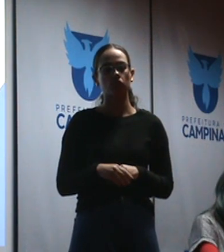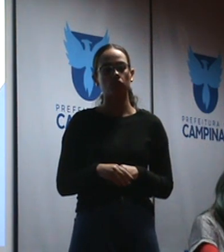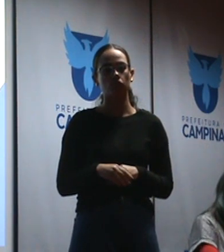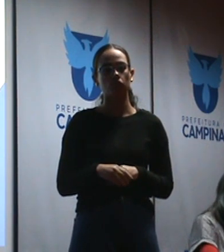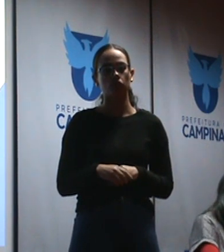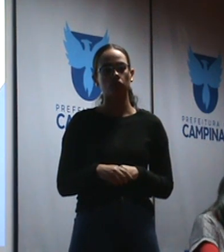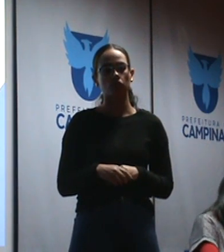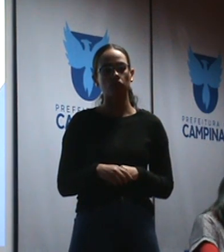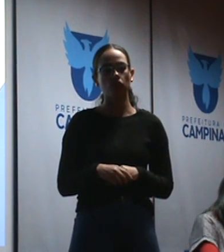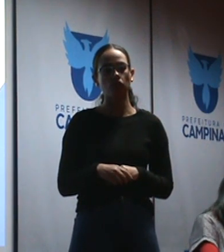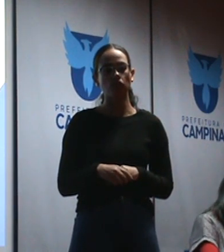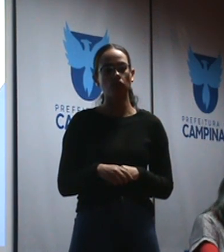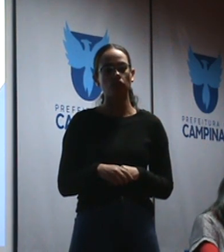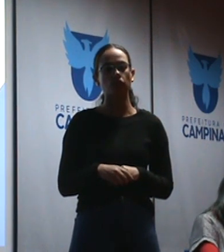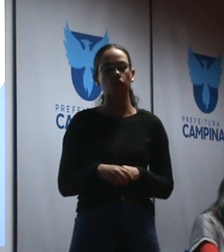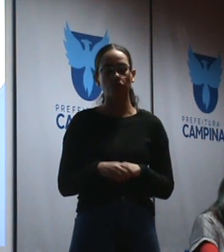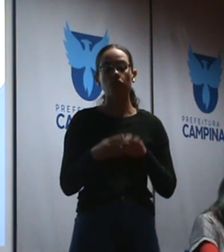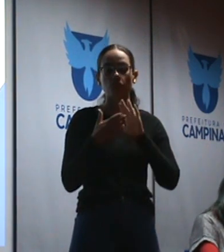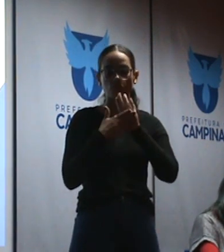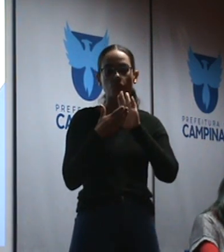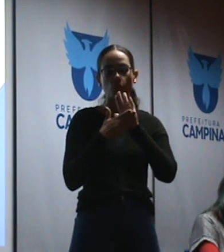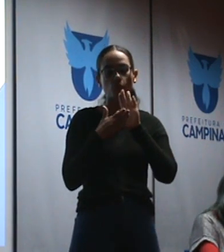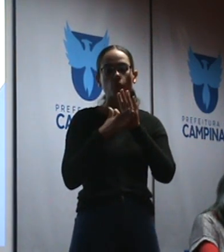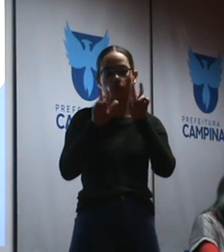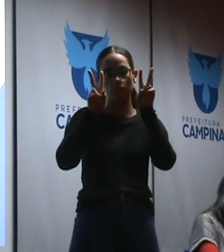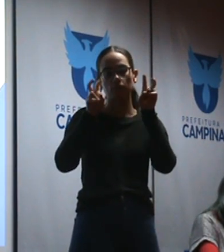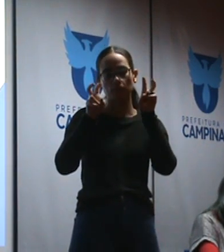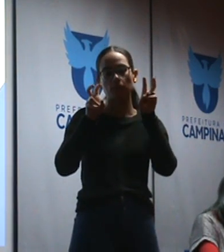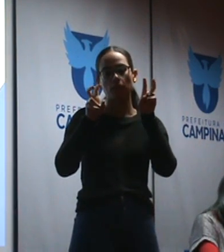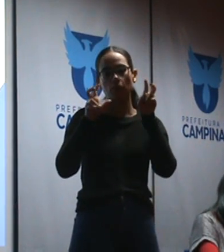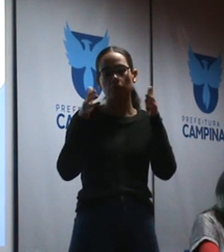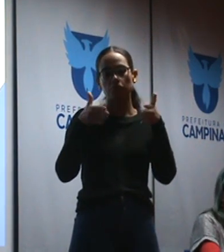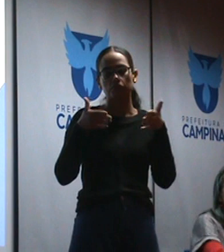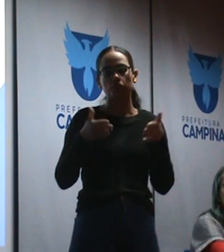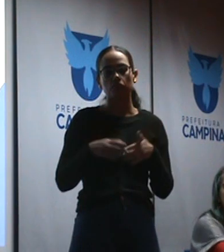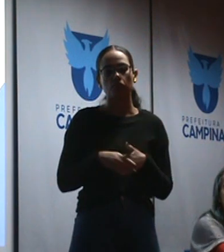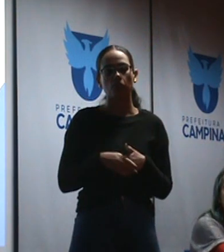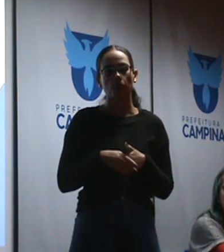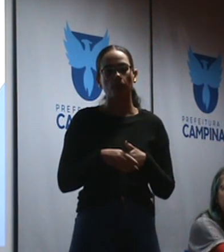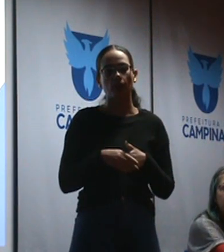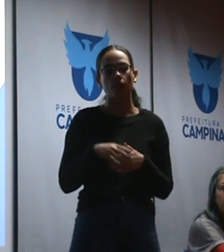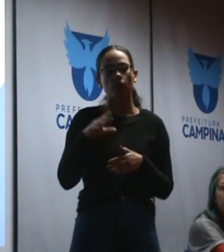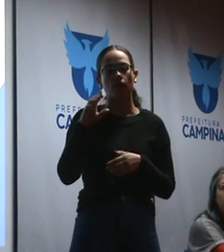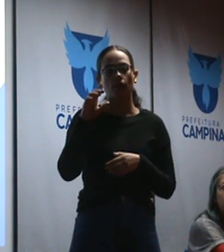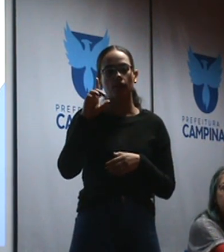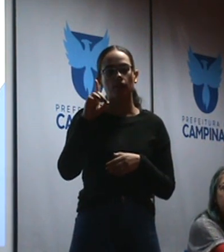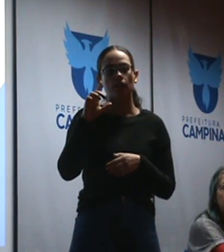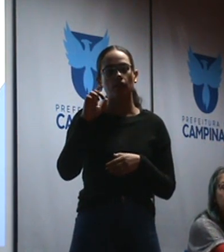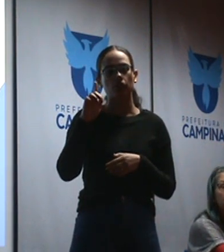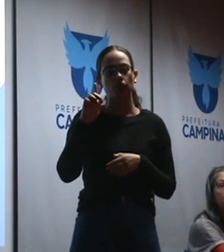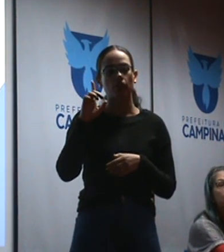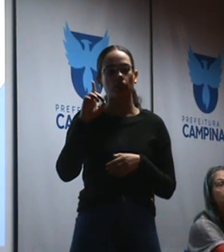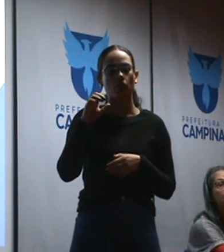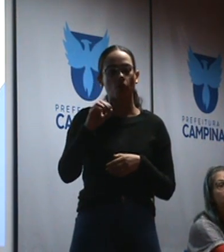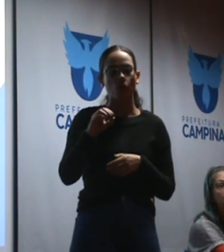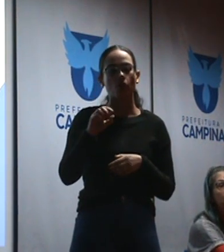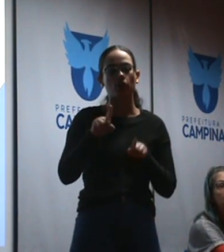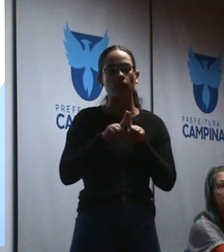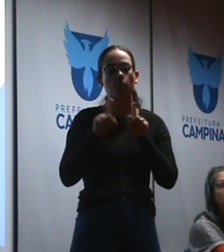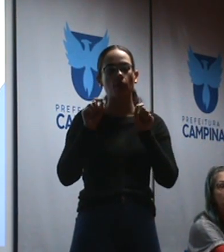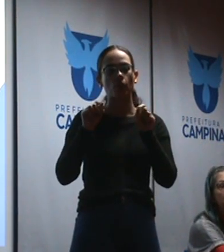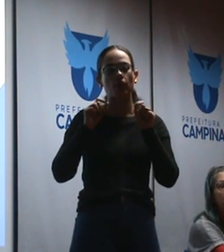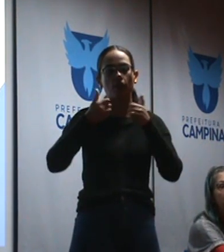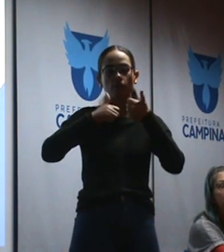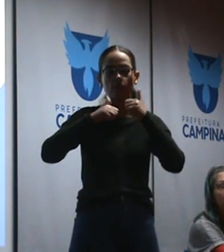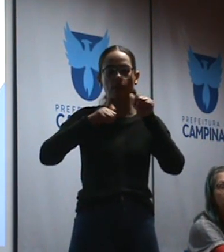enfim, a proposta é nesse sentido. Aí tem o DGDO, tem Fabinho, avaliar a possibilidade